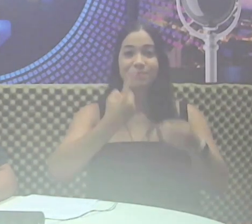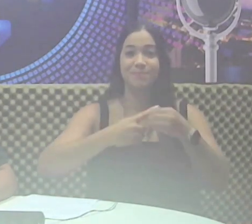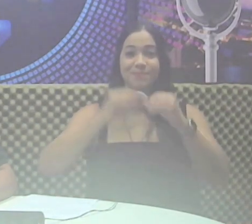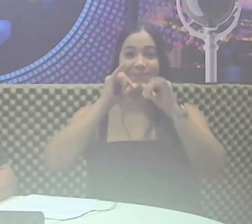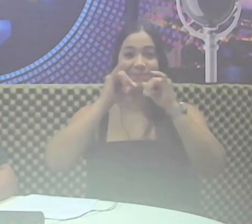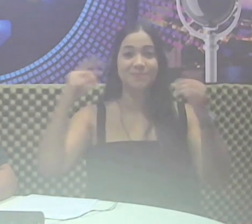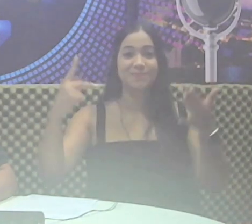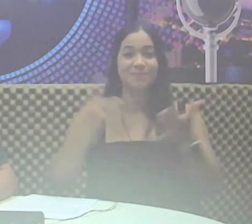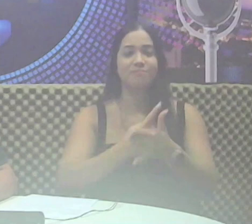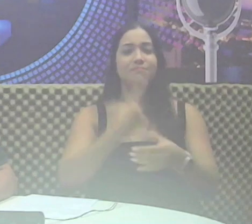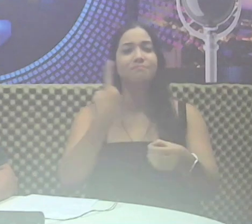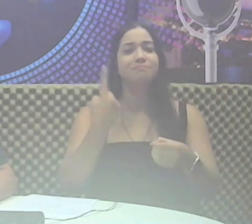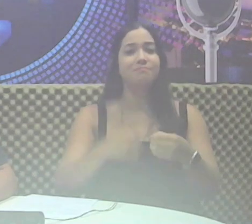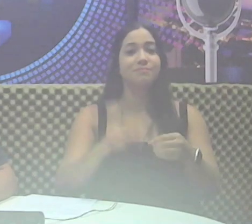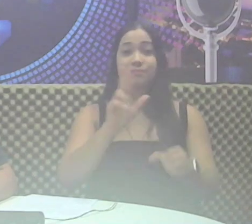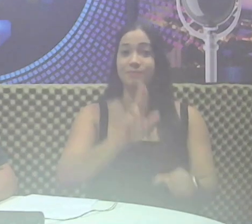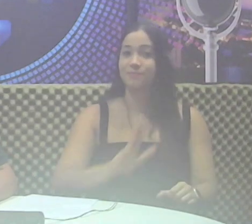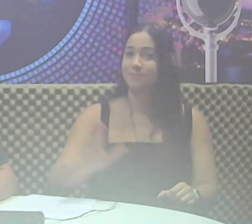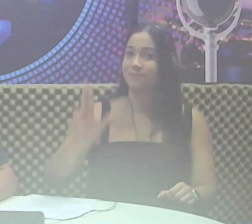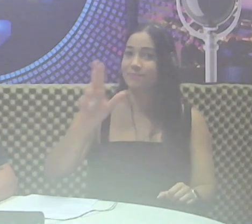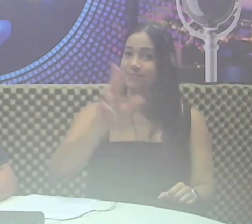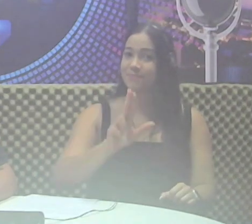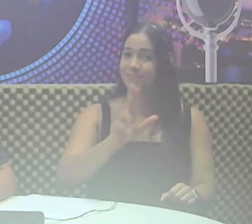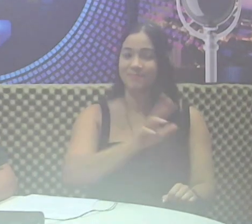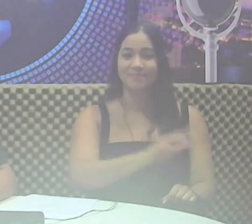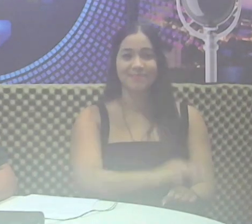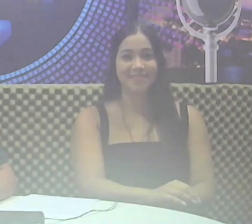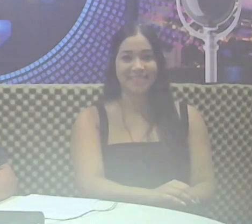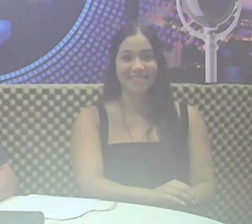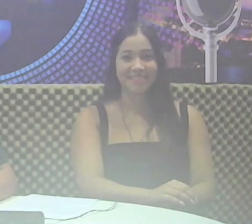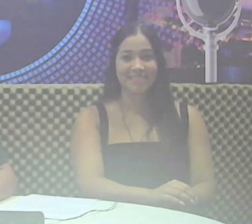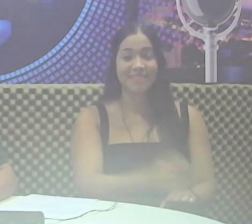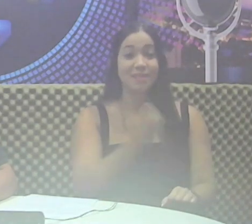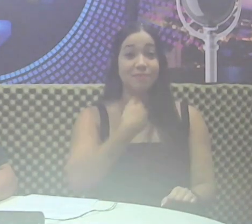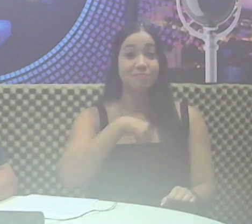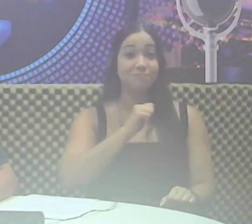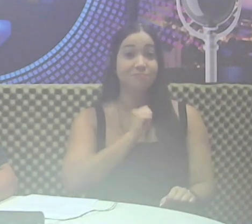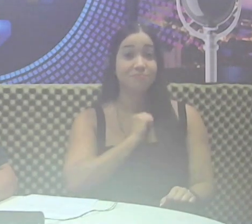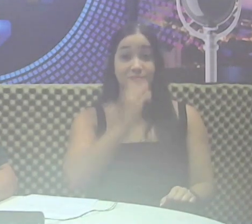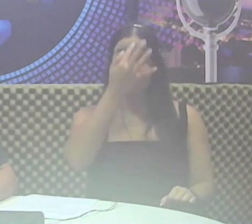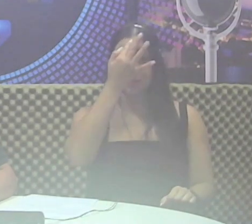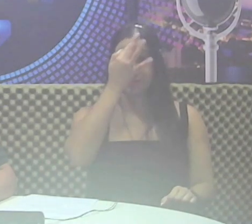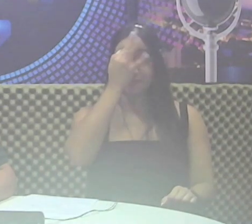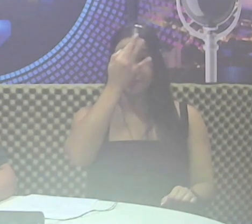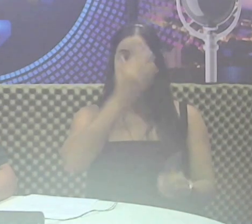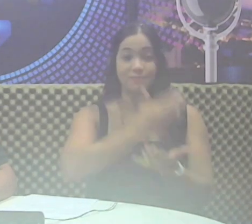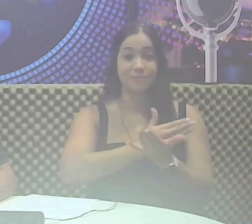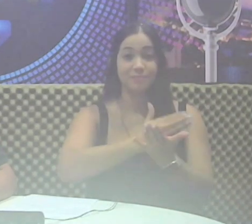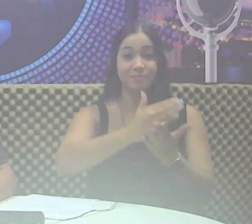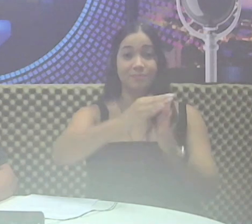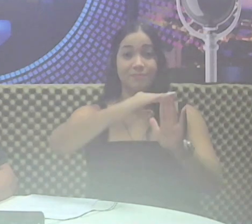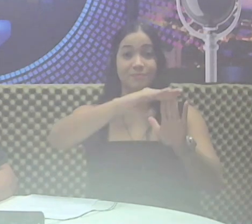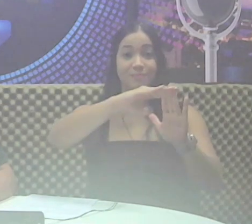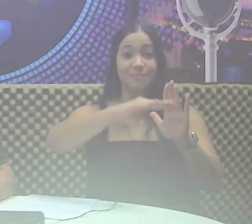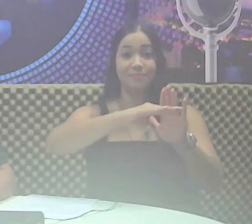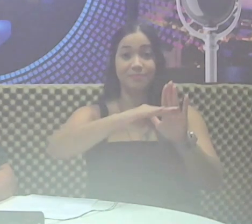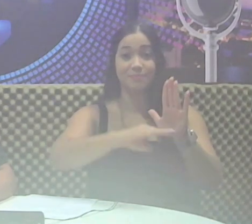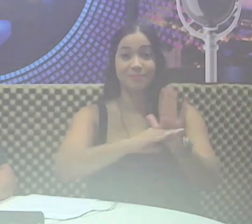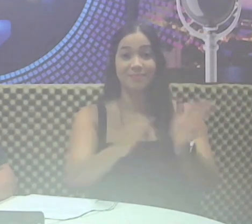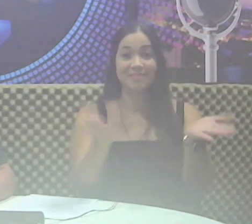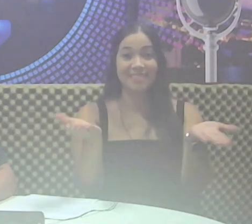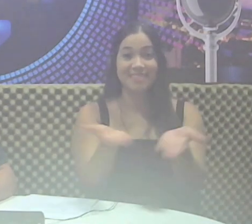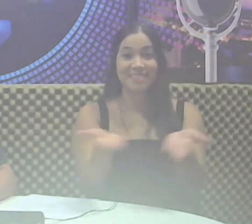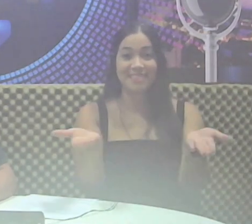com um boletim de notícias sobre o que de fato acontece em Uberlândia. Eu sou Fernando Natalho e começamos com os